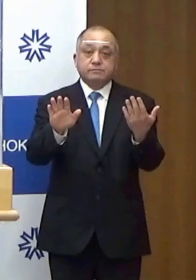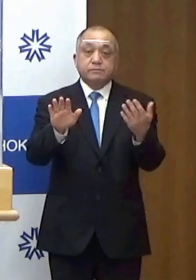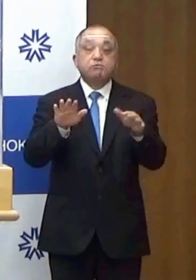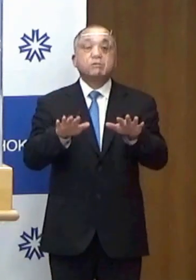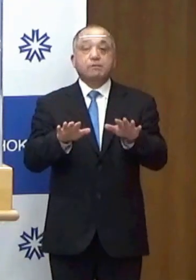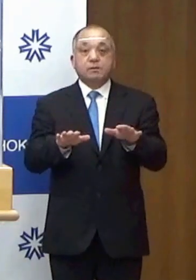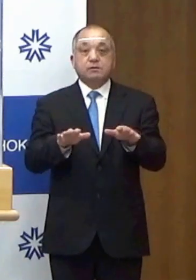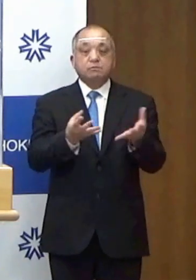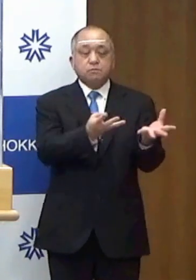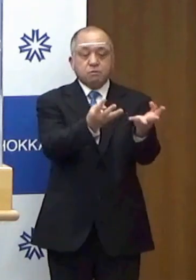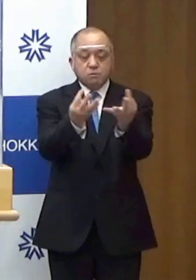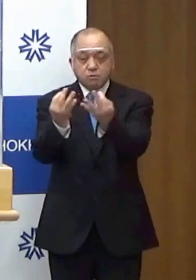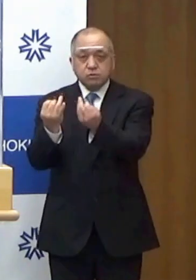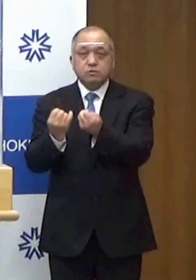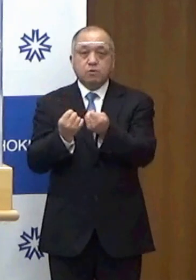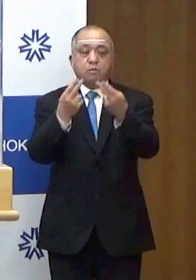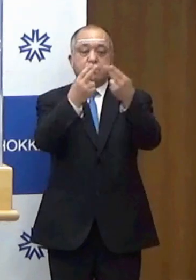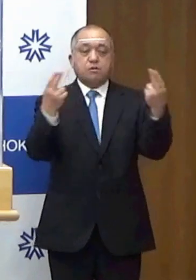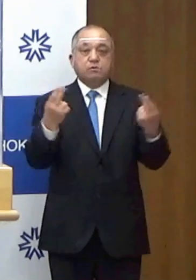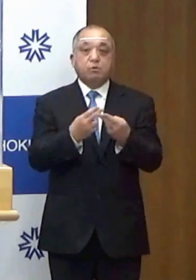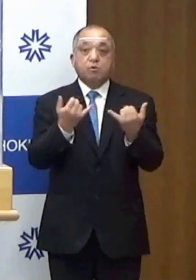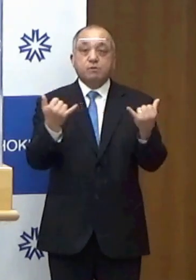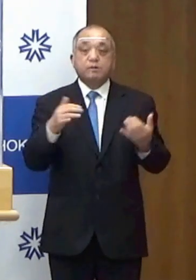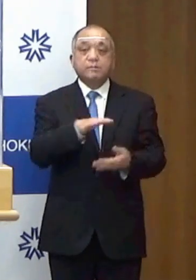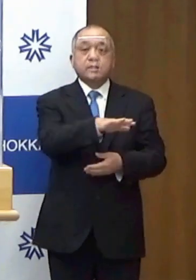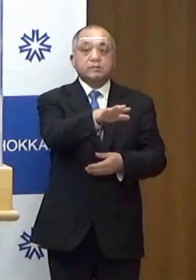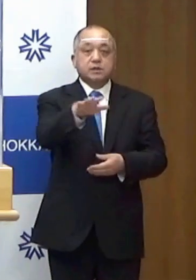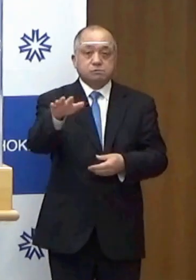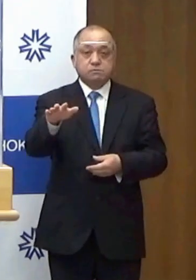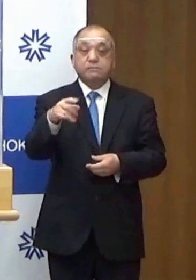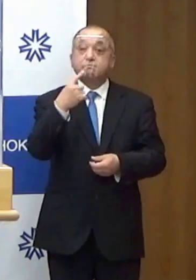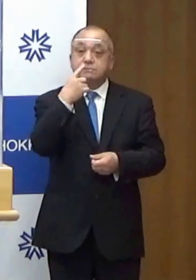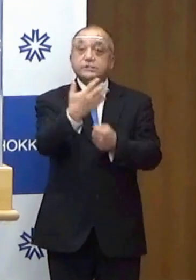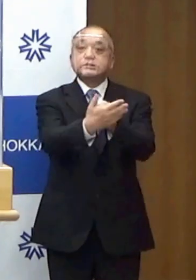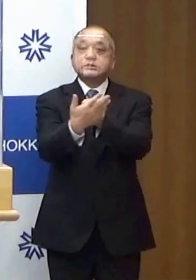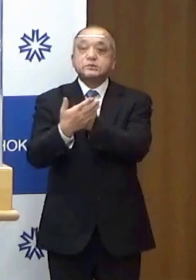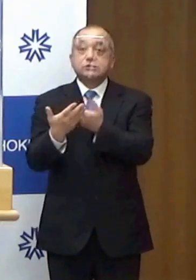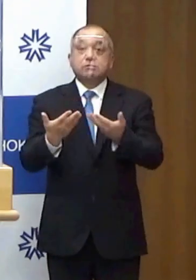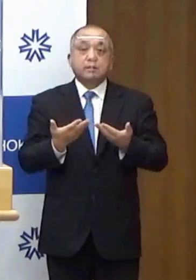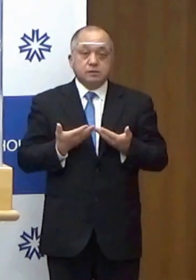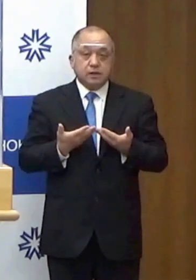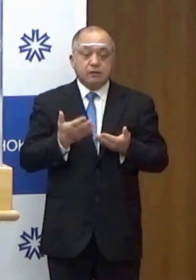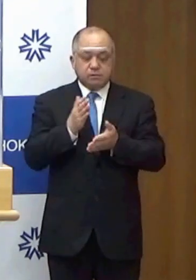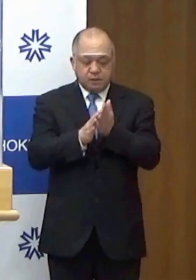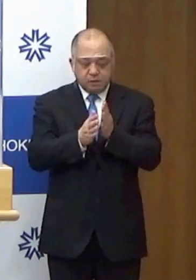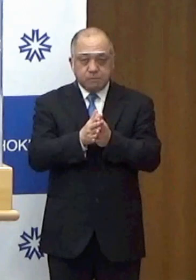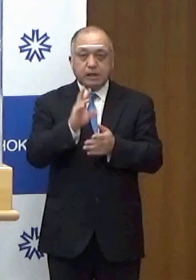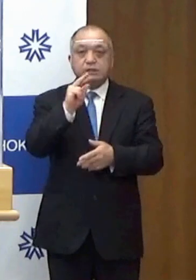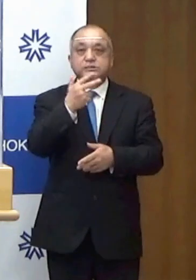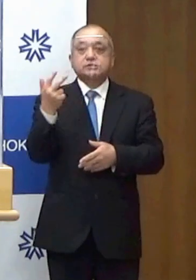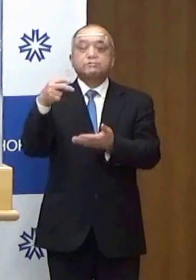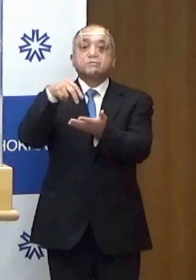この度多くの道民の皆様の、ご支持をいただき、再び知事